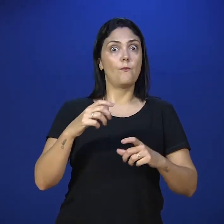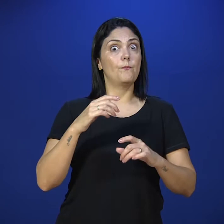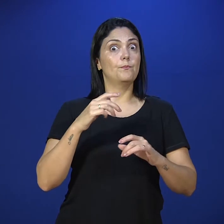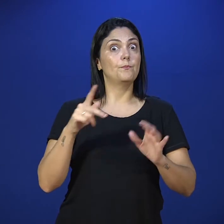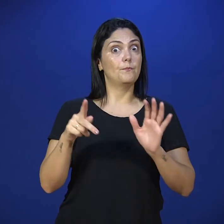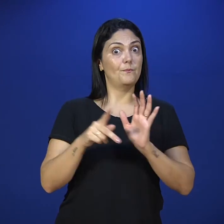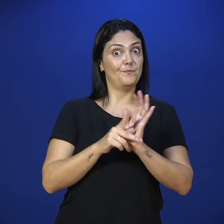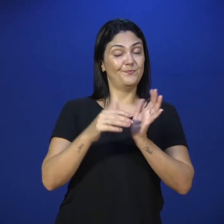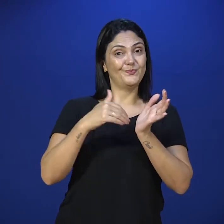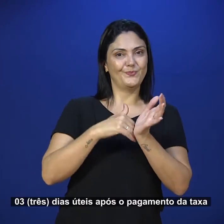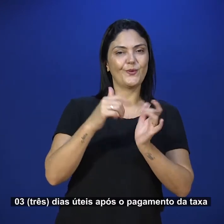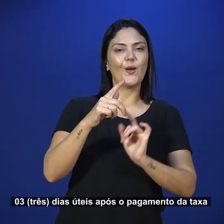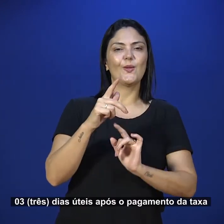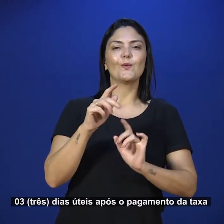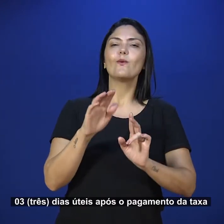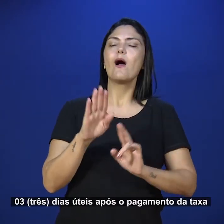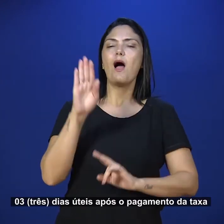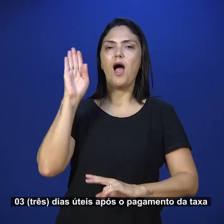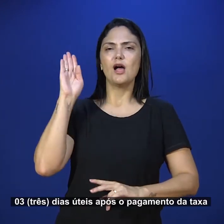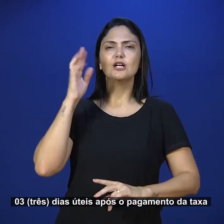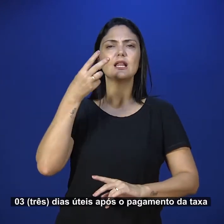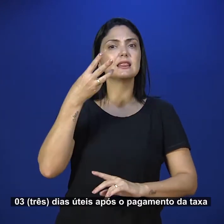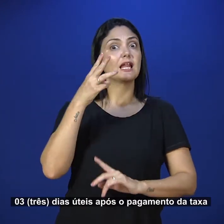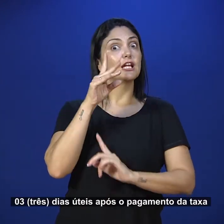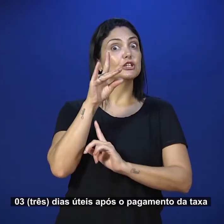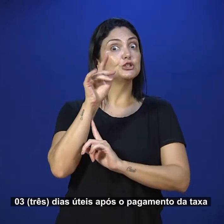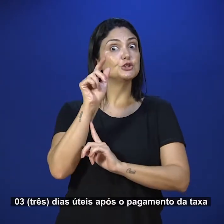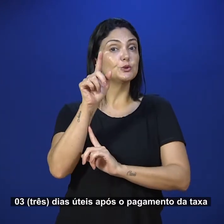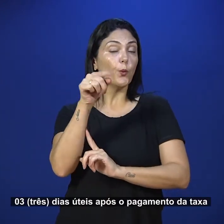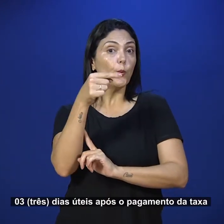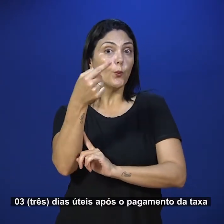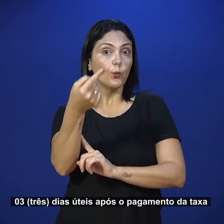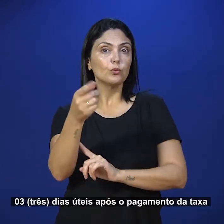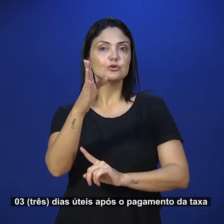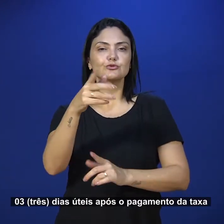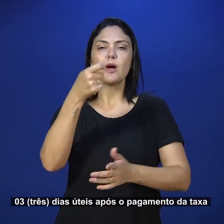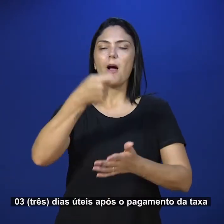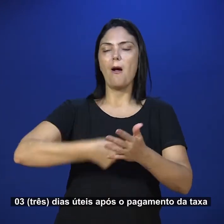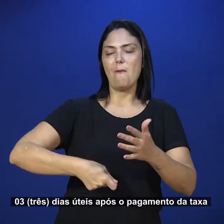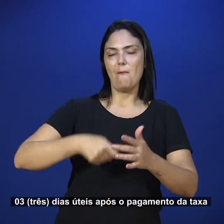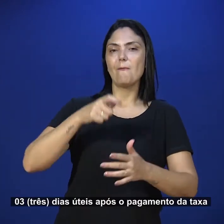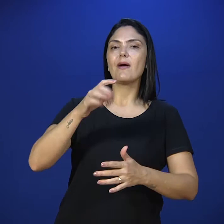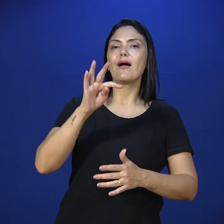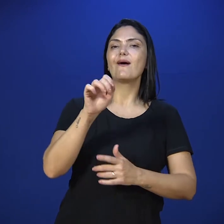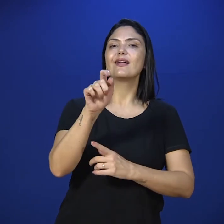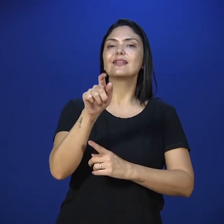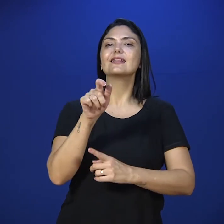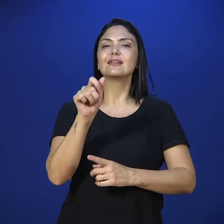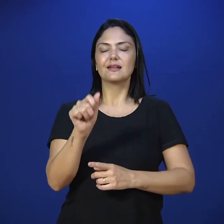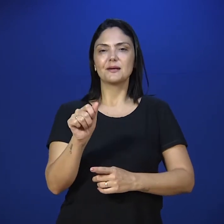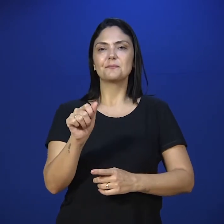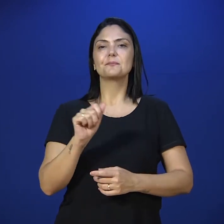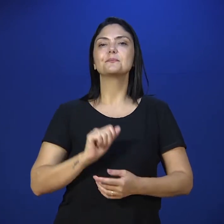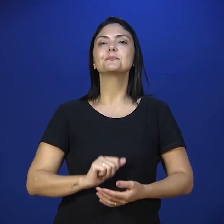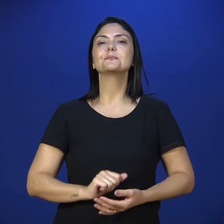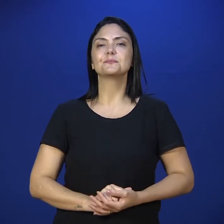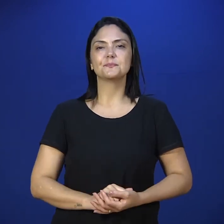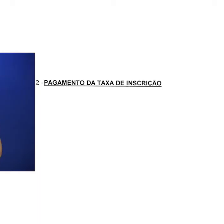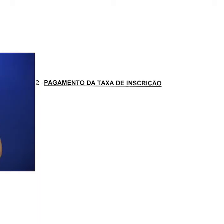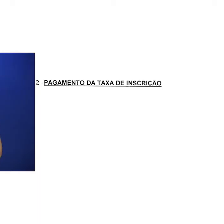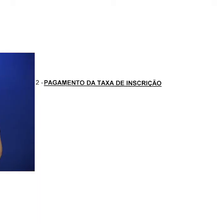do candidato a partir de 3 dias úteis após o pagamento da taxa.